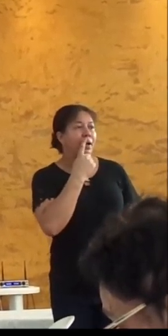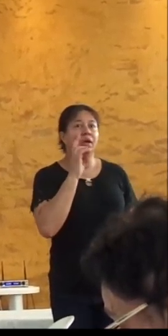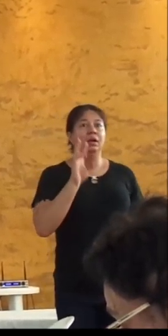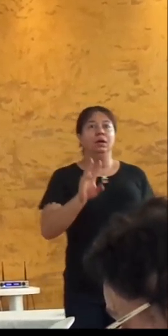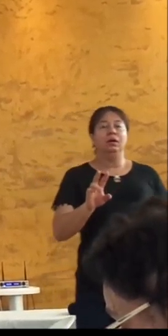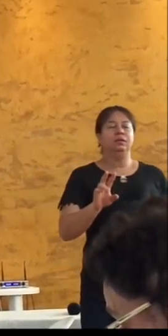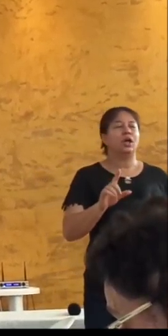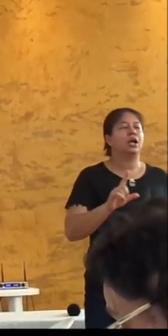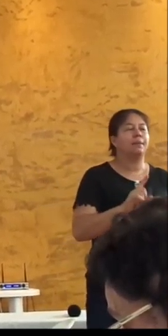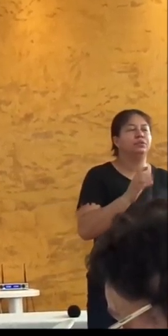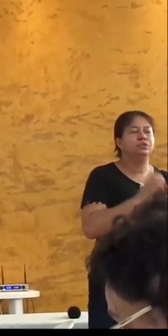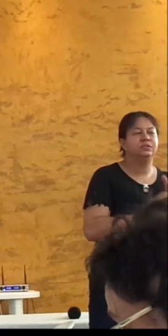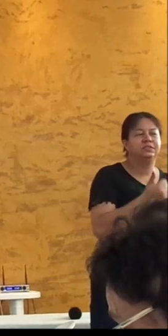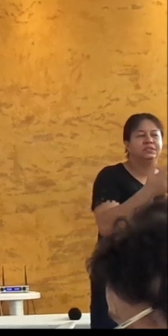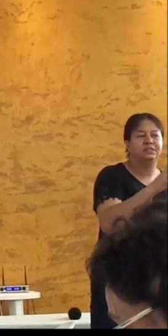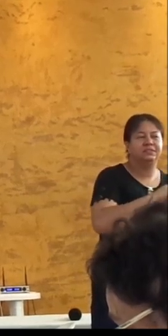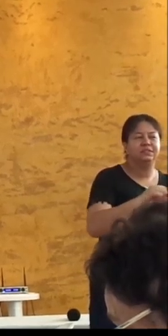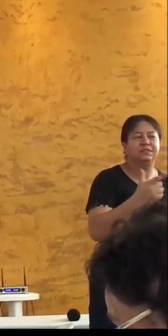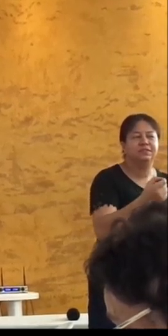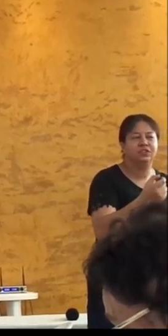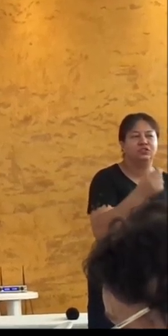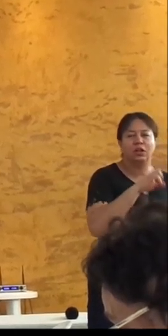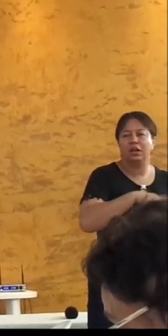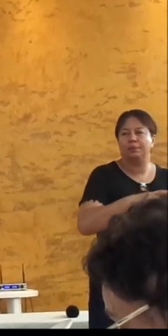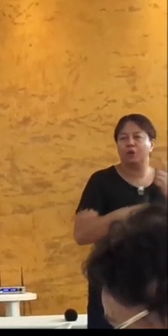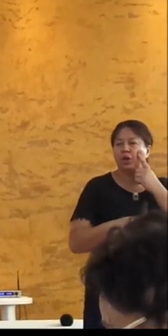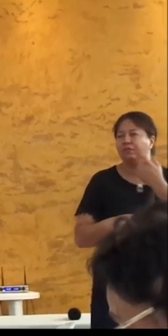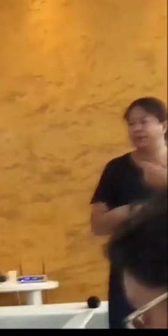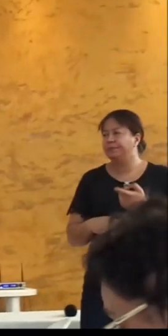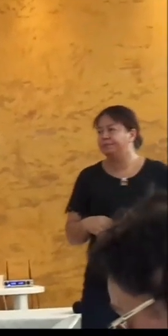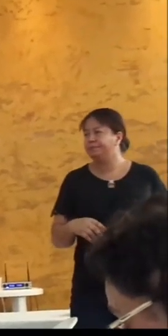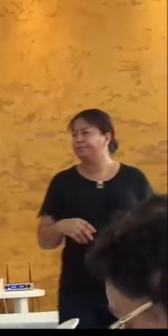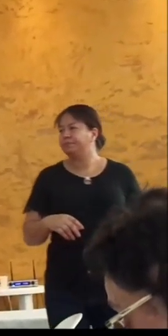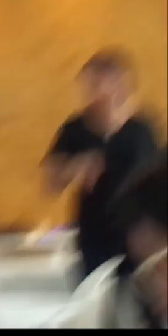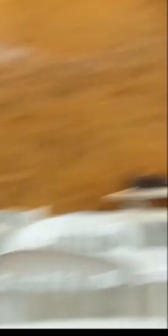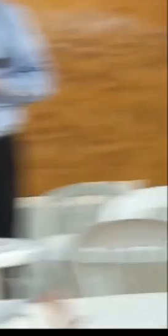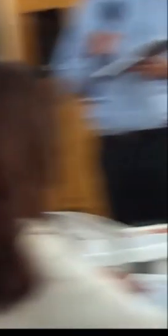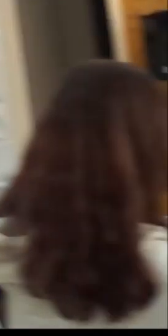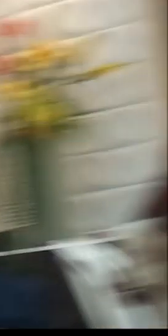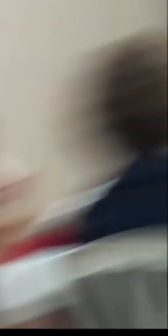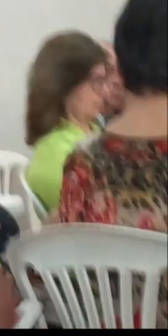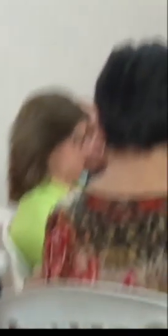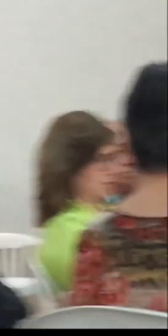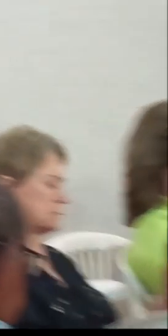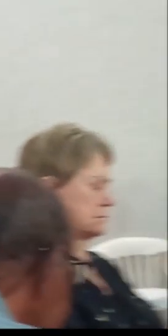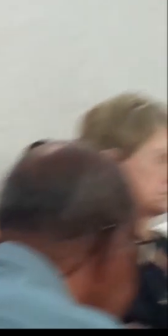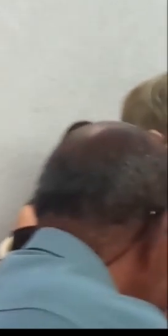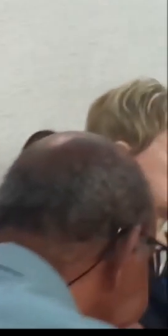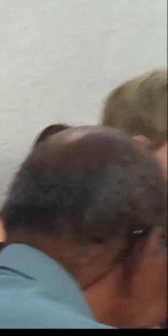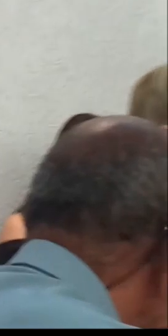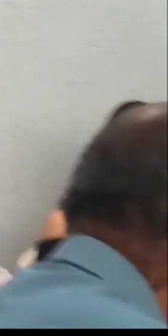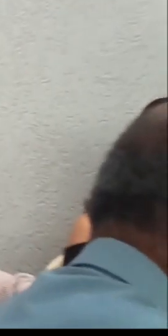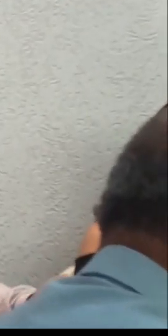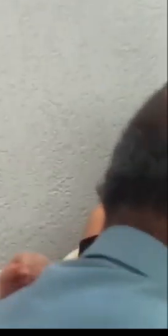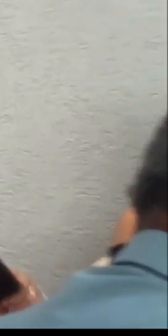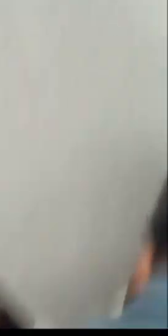Lucas 15, versículo 20. Quem pode ler para nós? E levantando-se, foi para seu